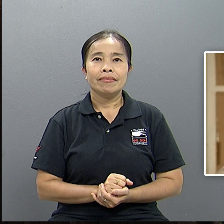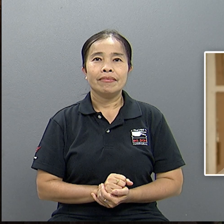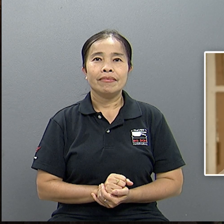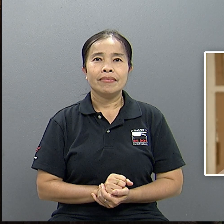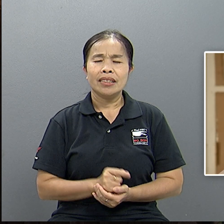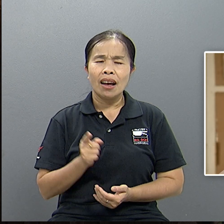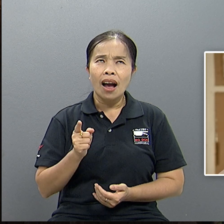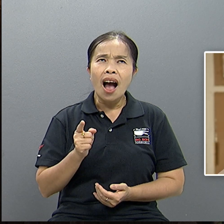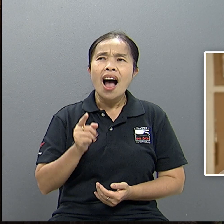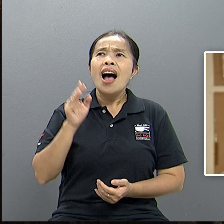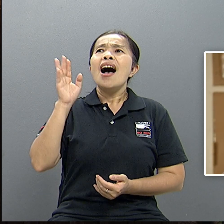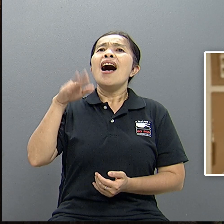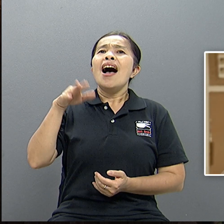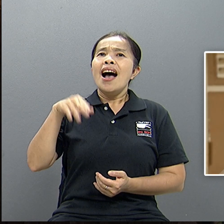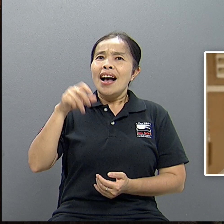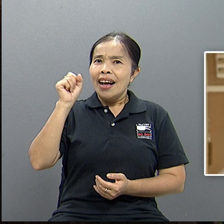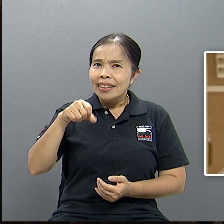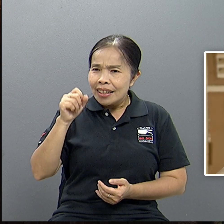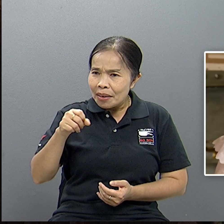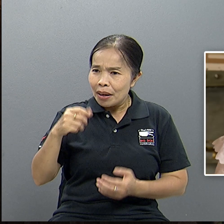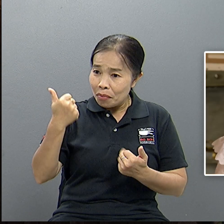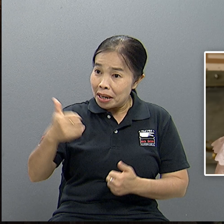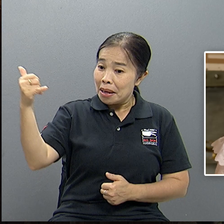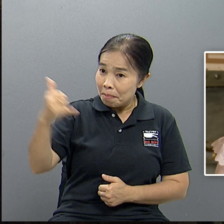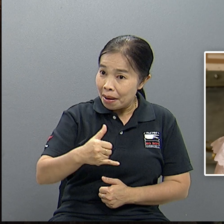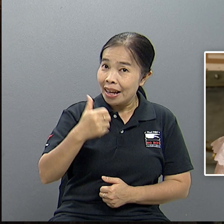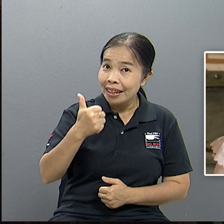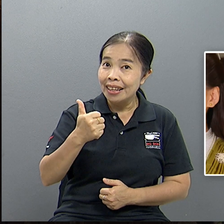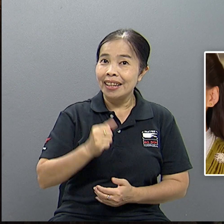นึกไม่ถึงเลยว่าน้องอ่อนจะได้มาร่วมงานบวชของพี